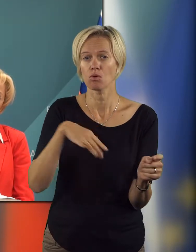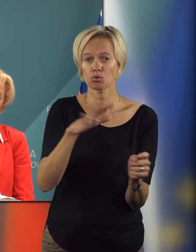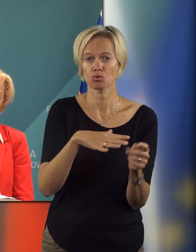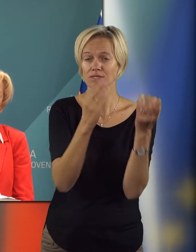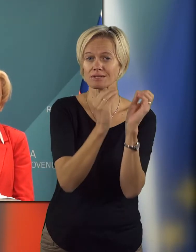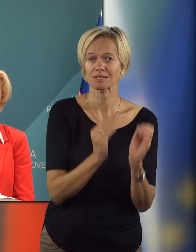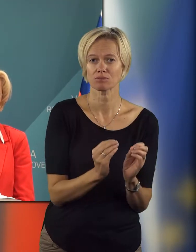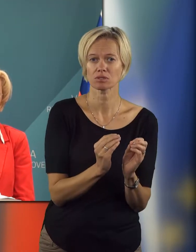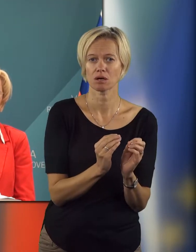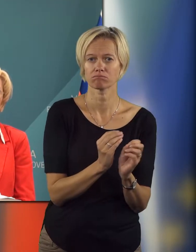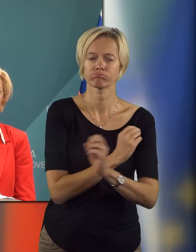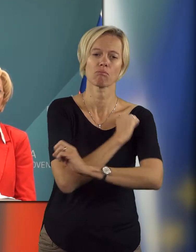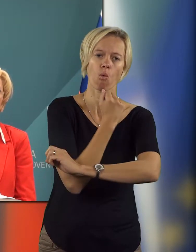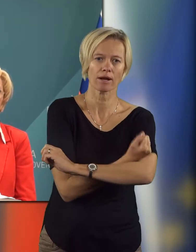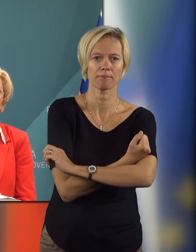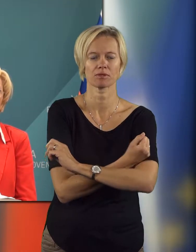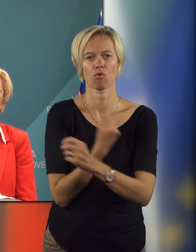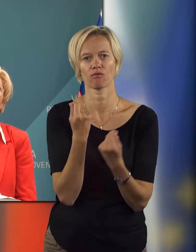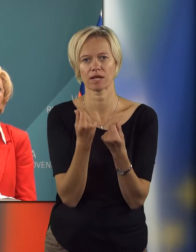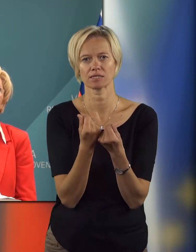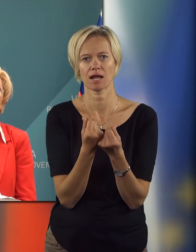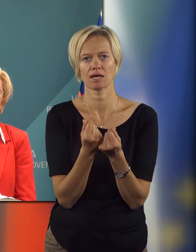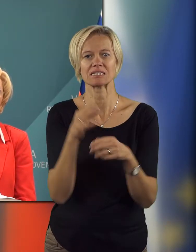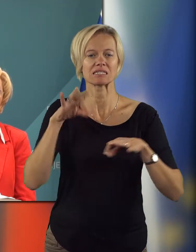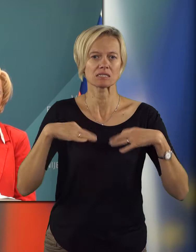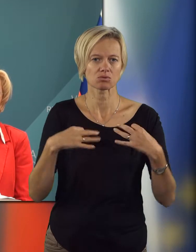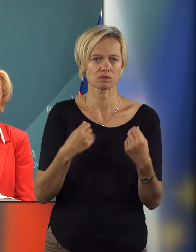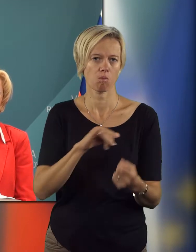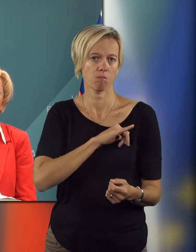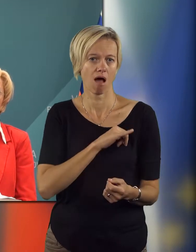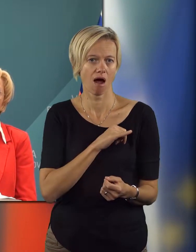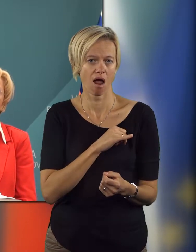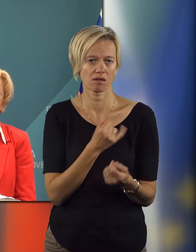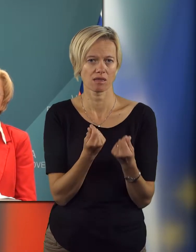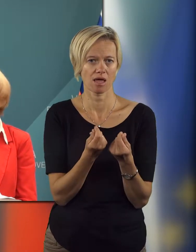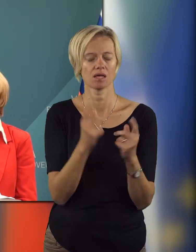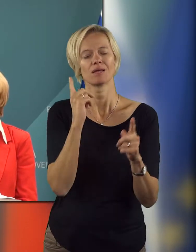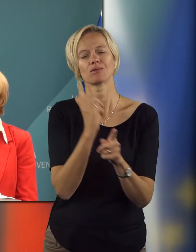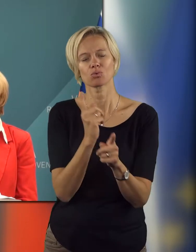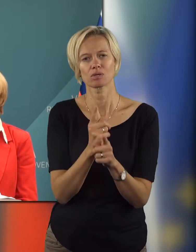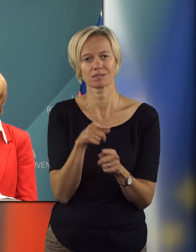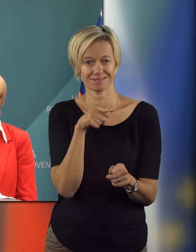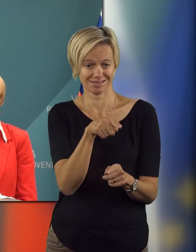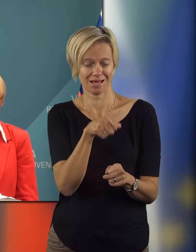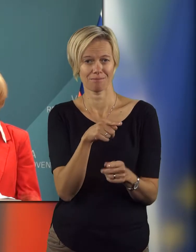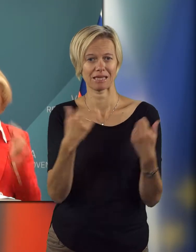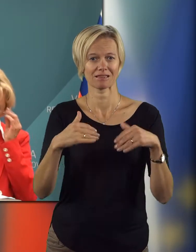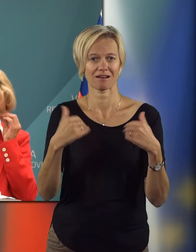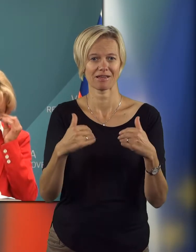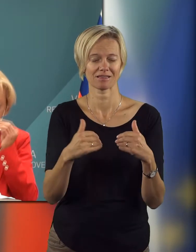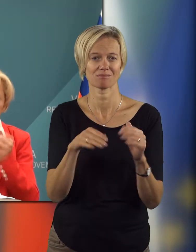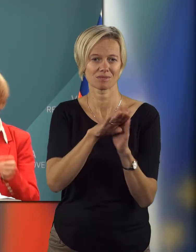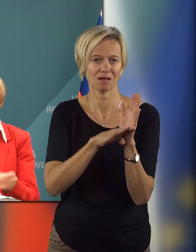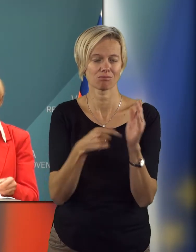na področju sistemske okrepitve financiranja zdravstvene blagajne in zdaj tudi z tem